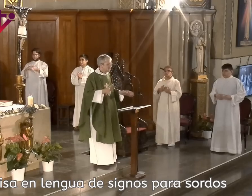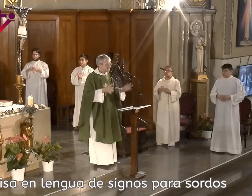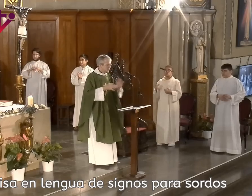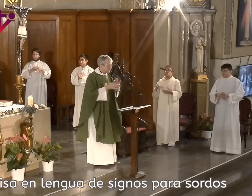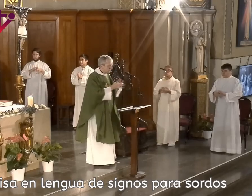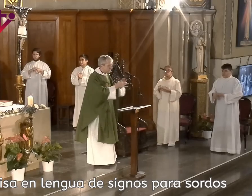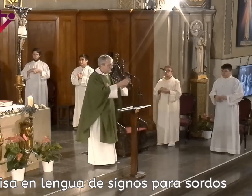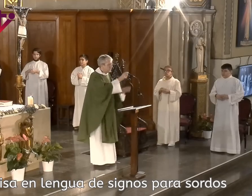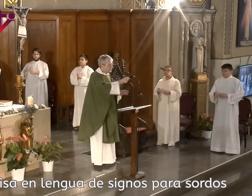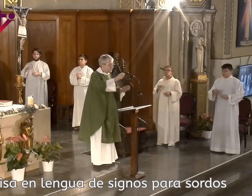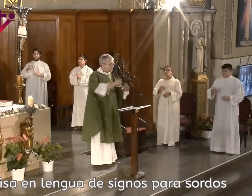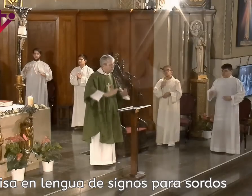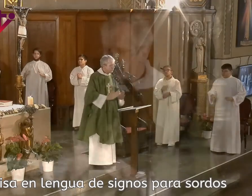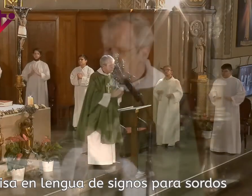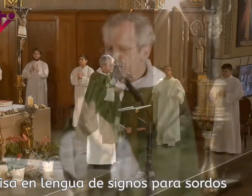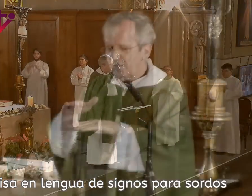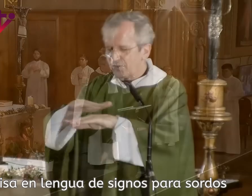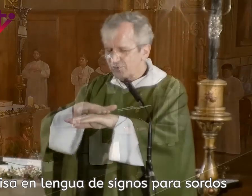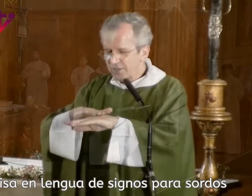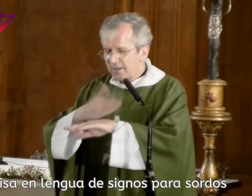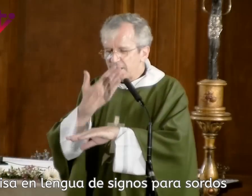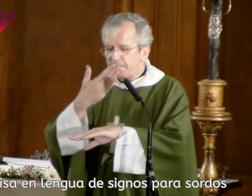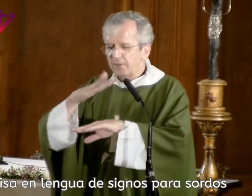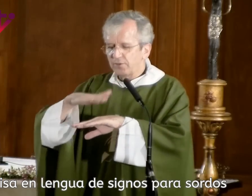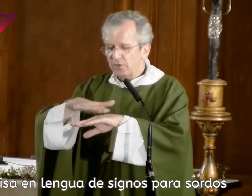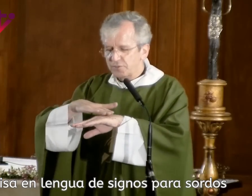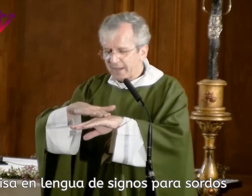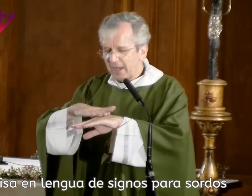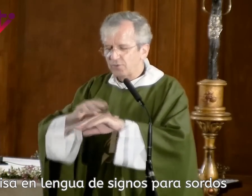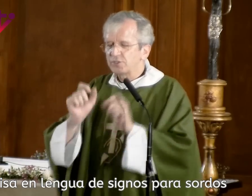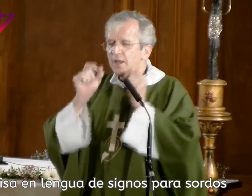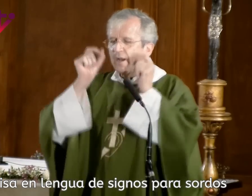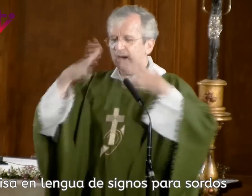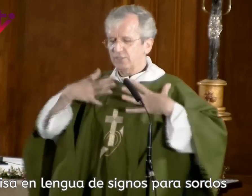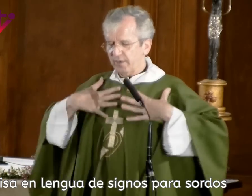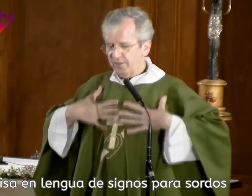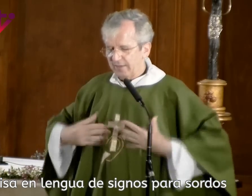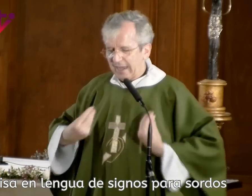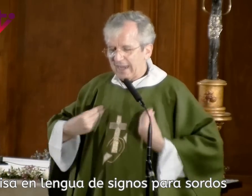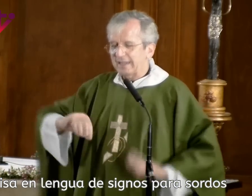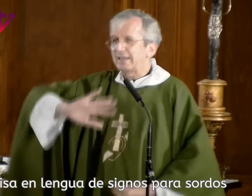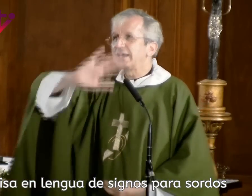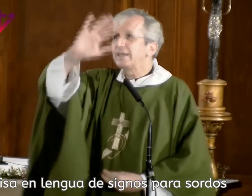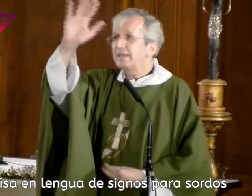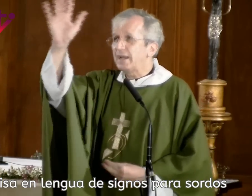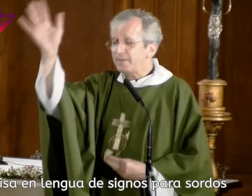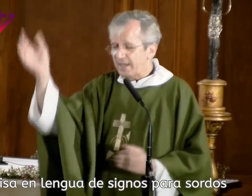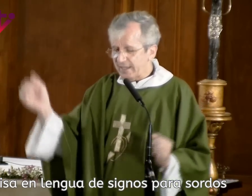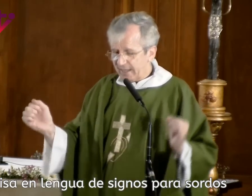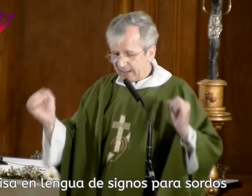Iglesia Católica, la comunión de los santos, el perdón de los pecados, la resurrección de la carne y la vida